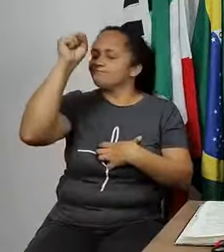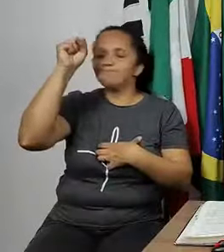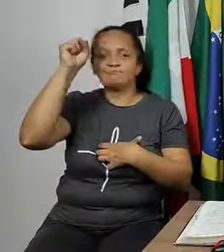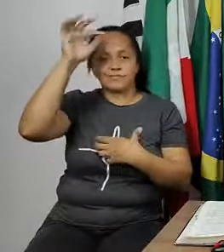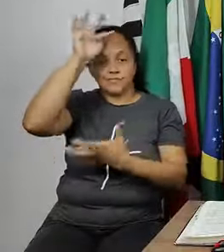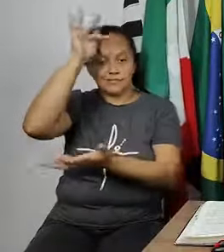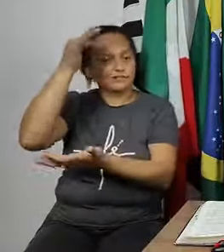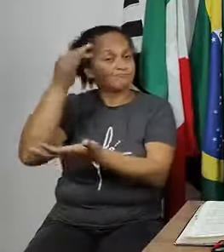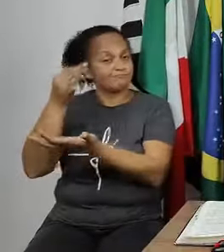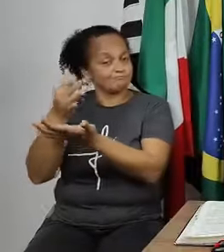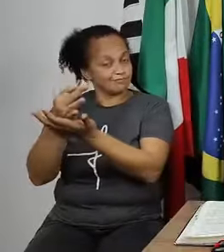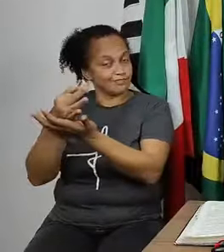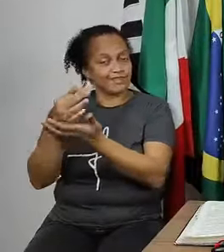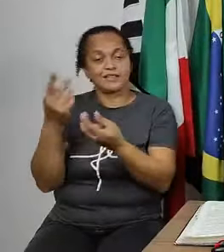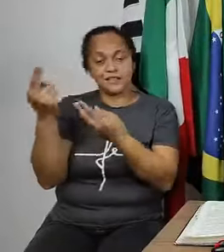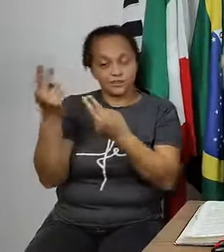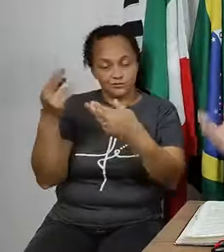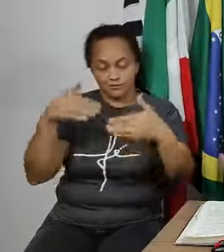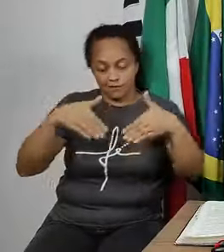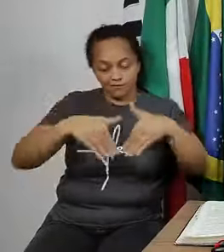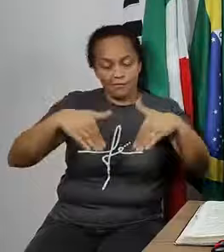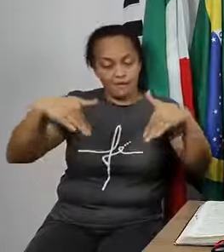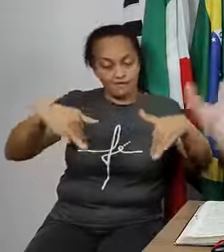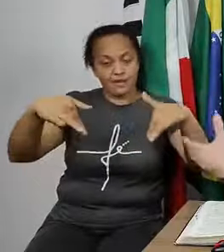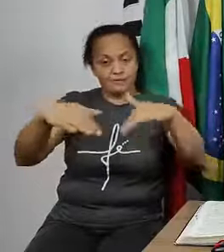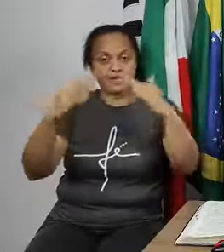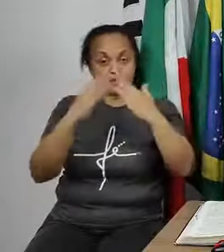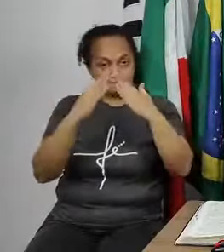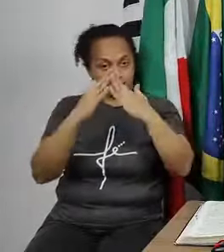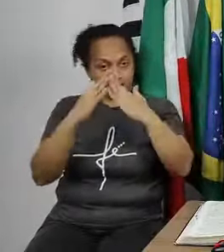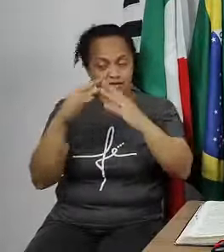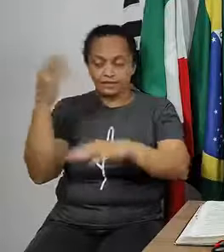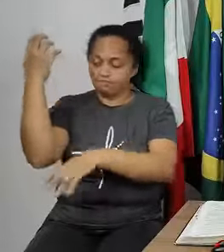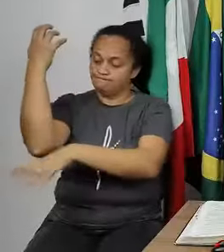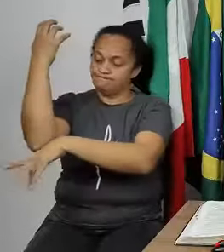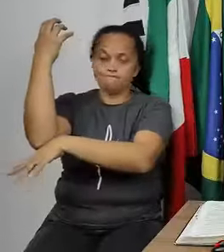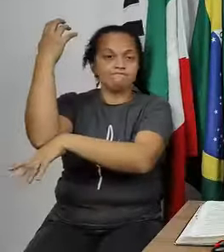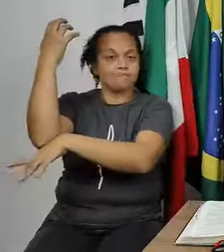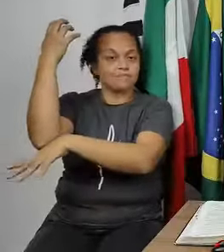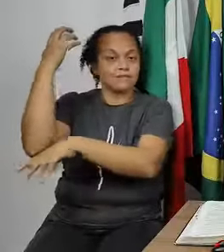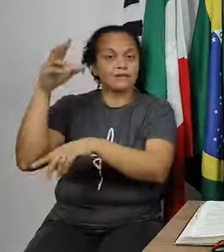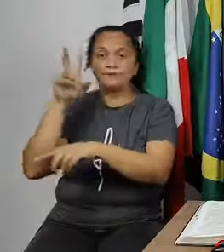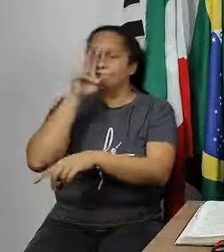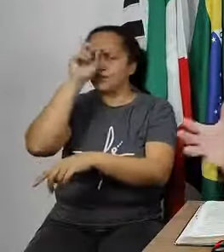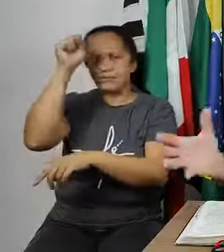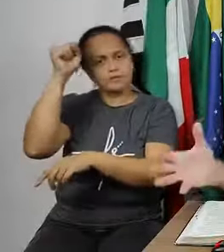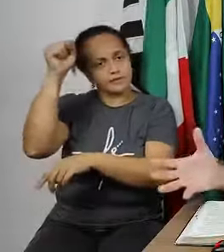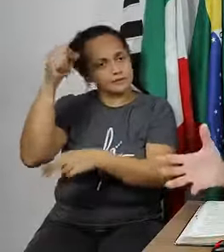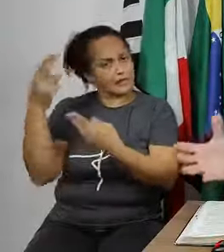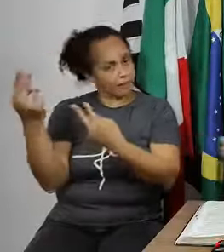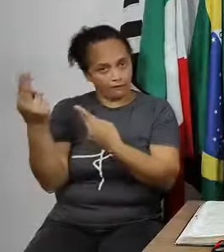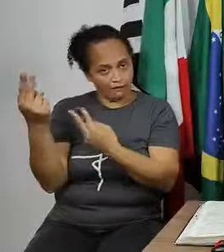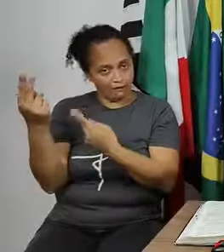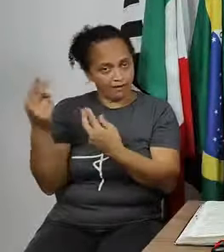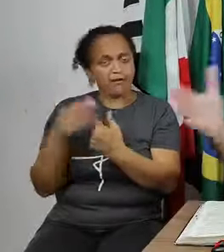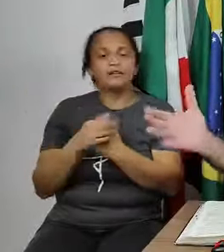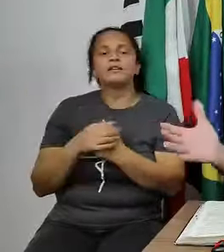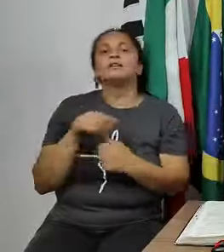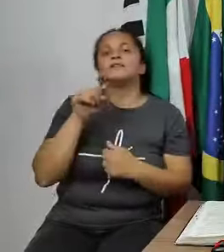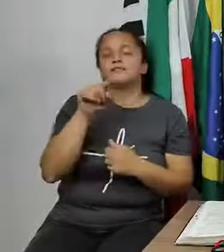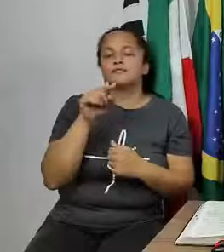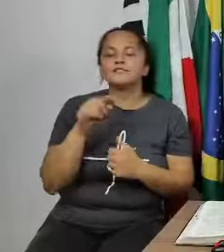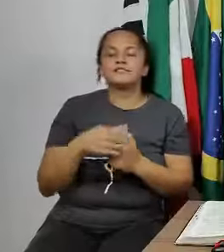os alicerces da sua casa espiritual, da sua fé, entendeu? E isso faz toda a diferença na hora